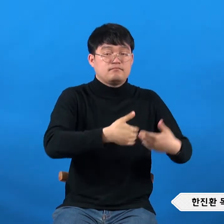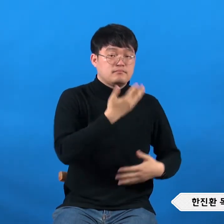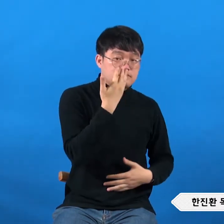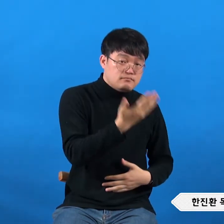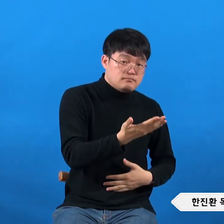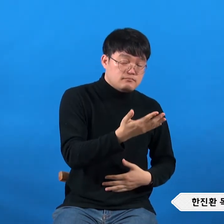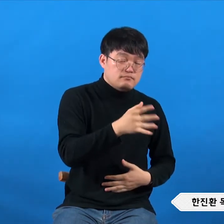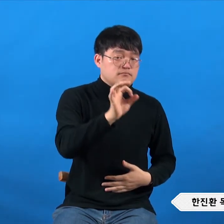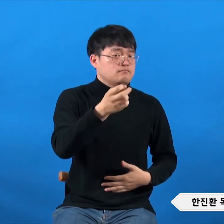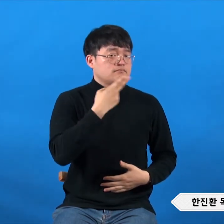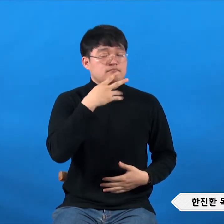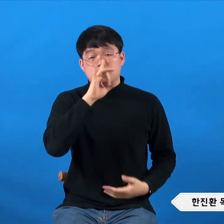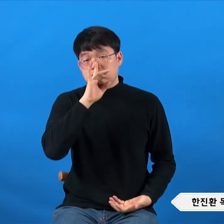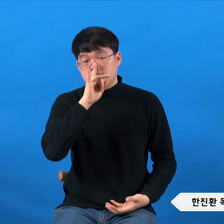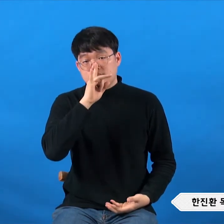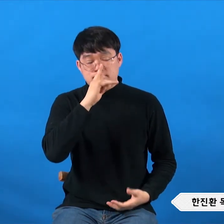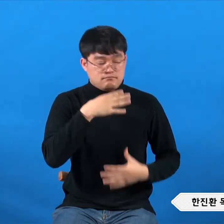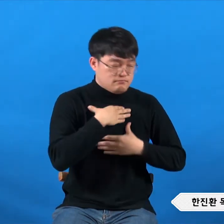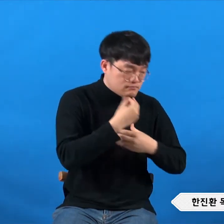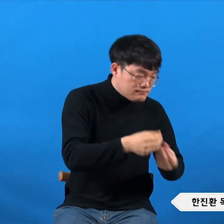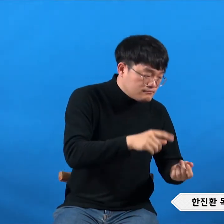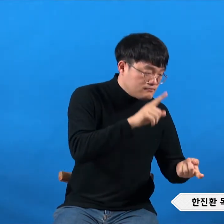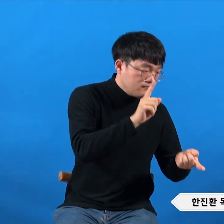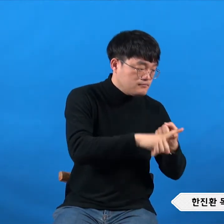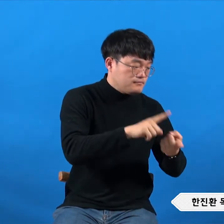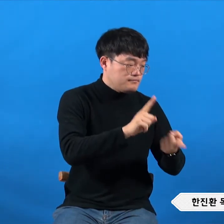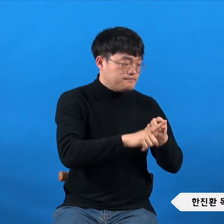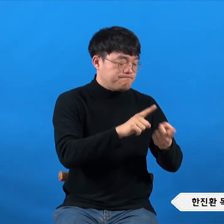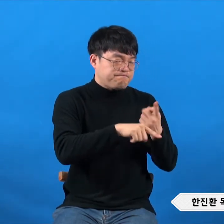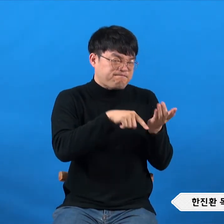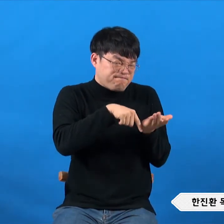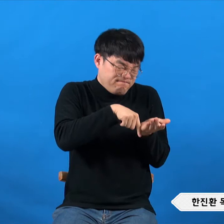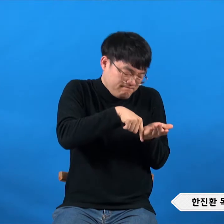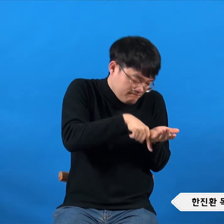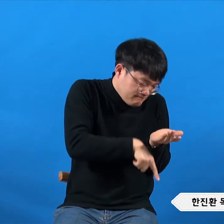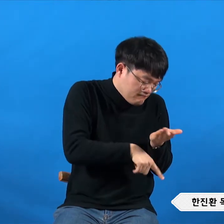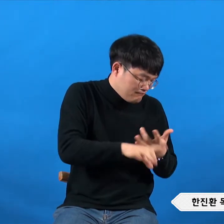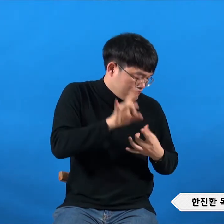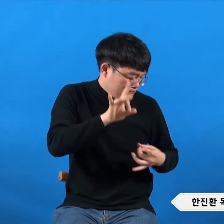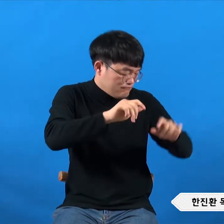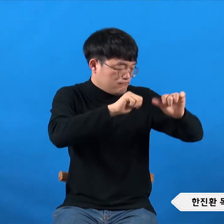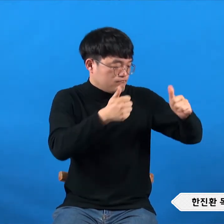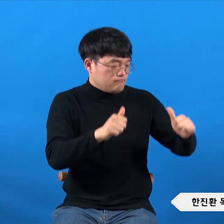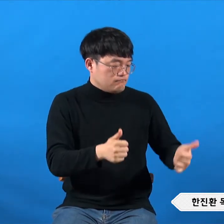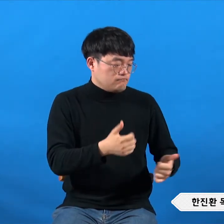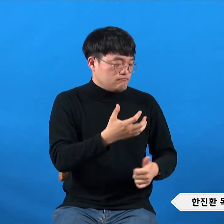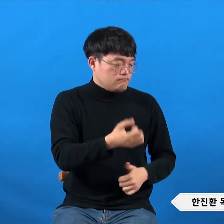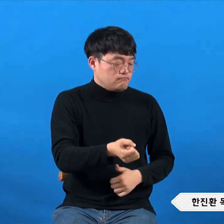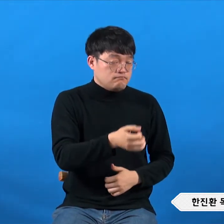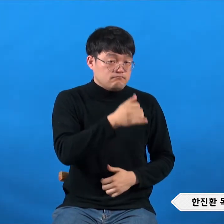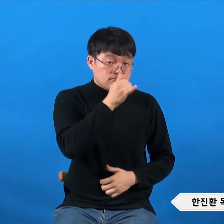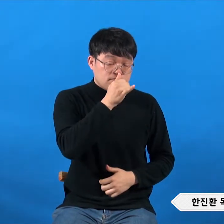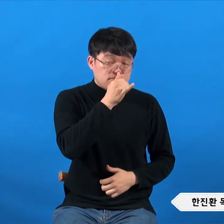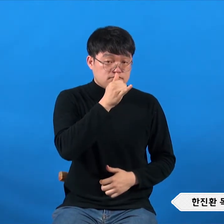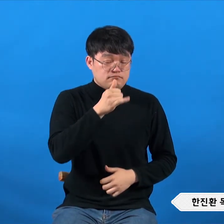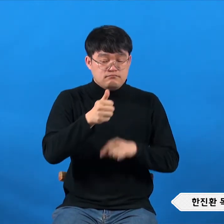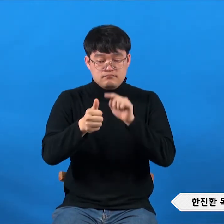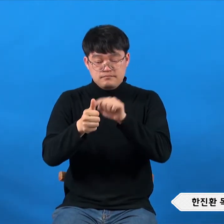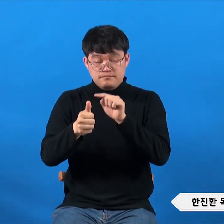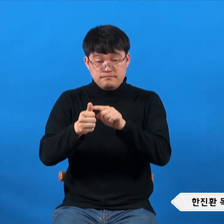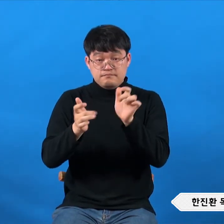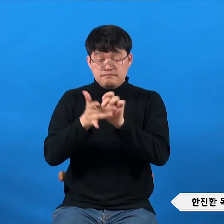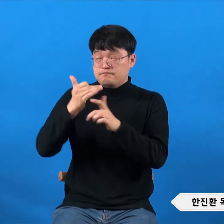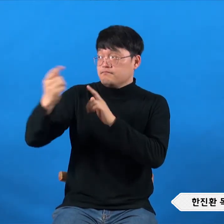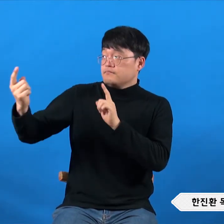돈 없으면 어떻게 되나? 안전에 대한 그것이 심층적인 우상이었습니다. 그런